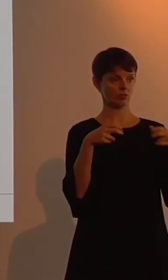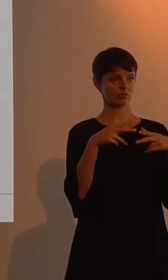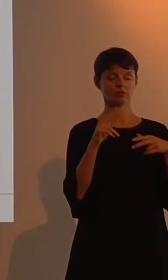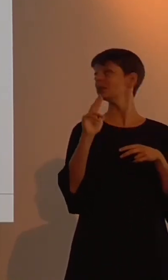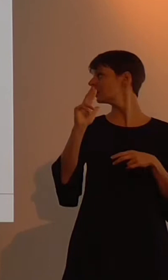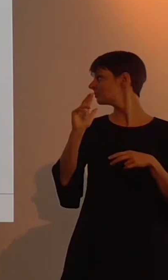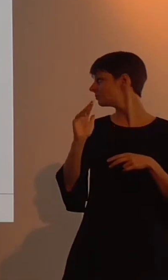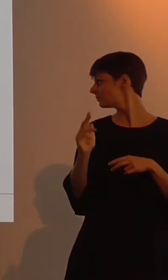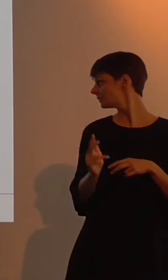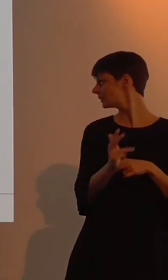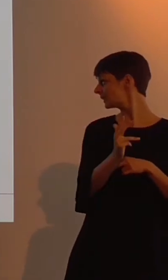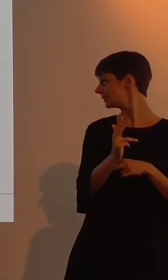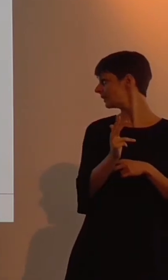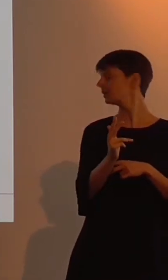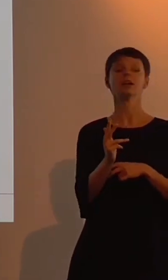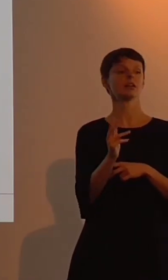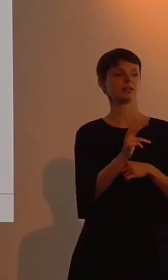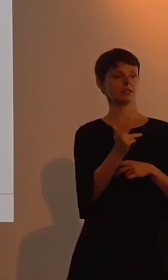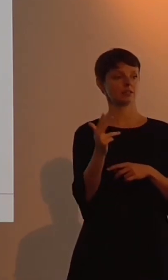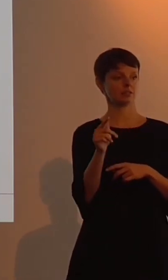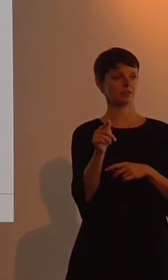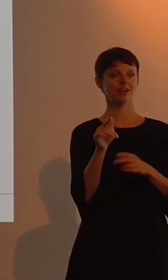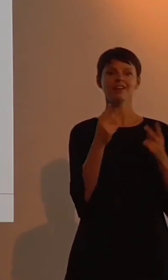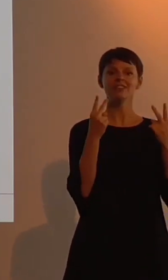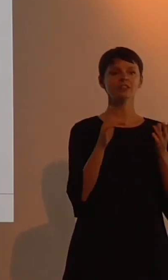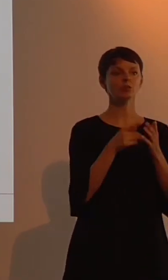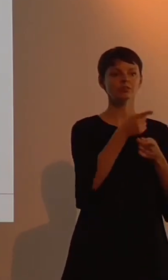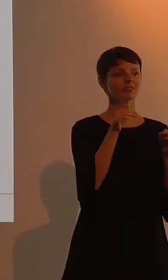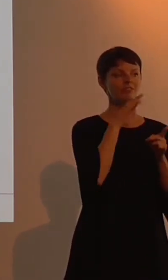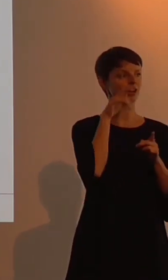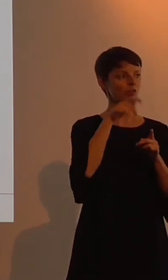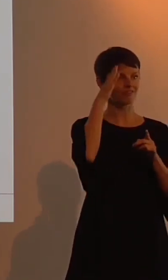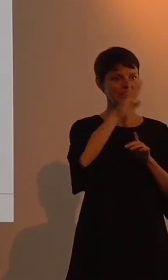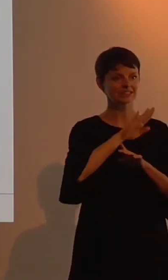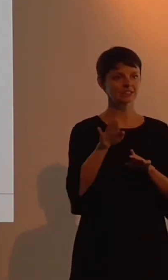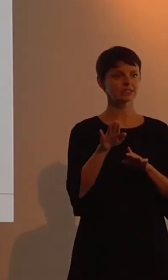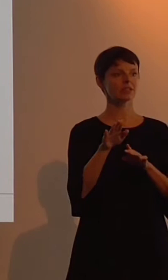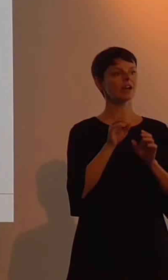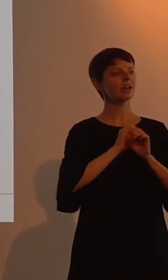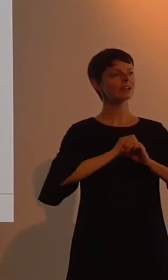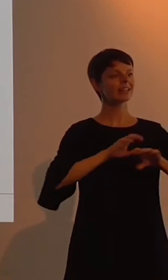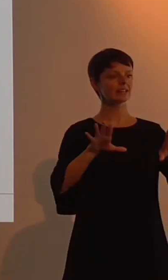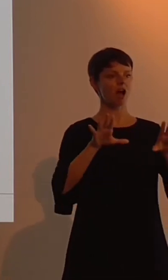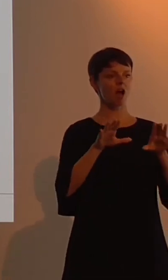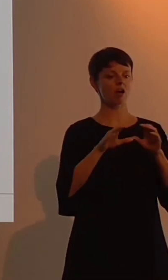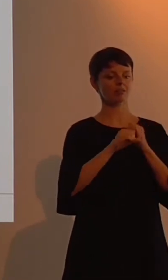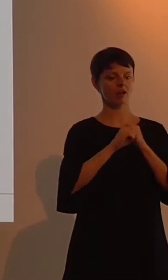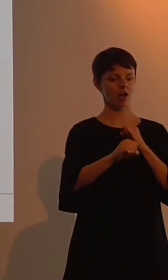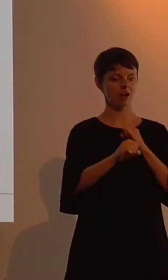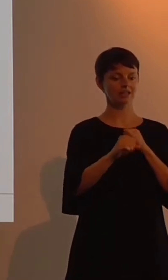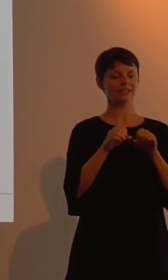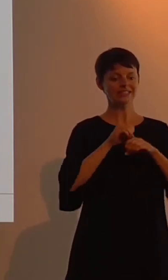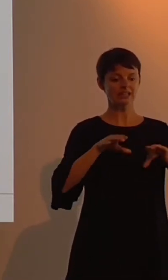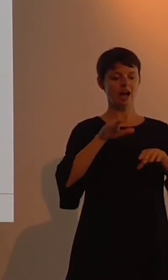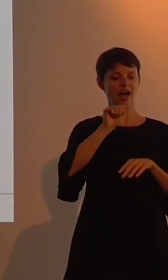etwas vorzuproduzieren. Das ist deshalb wichtig, auch nicht ganz die Qualität. Auch da haben wir auch schon gesprochen. Ein Sender ist, der schon verständlich ist, dass